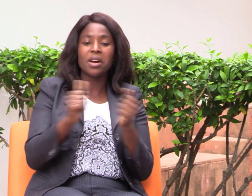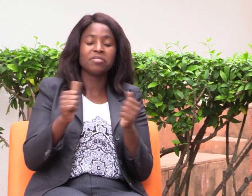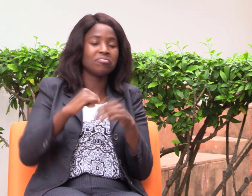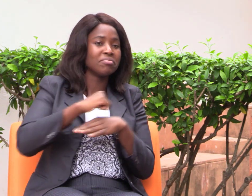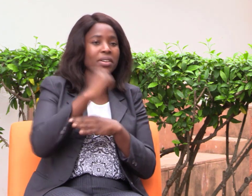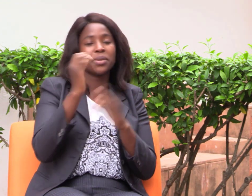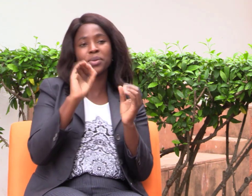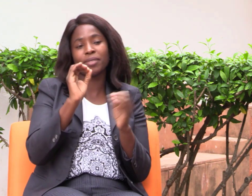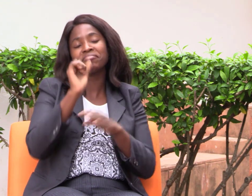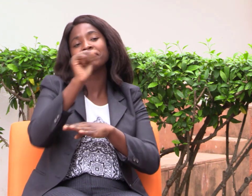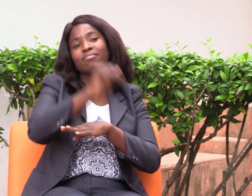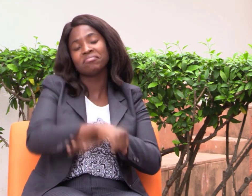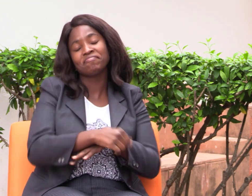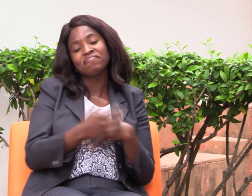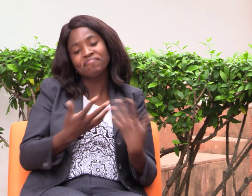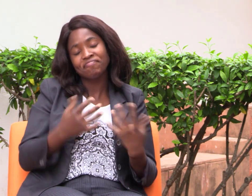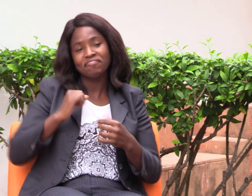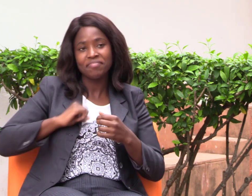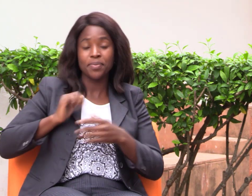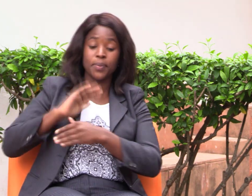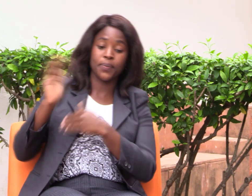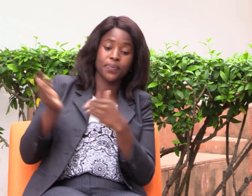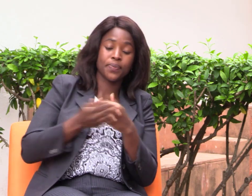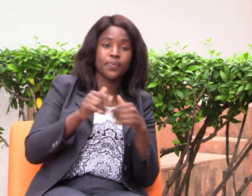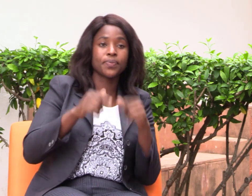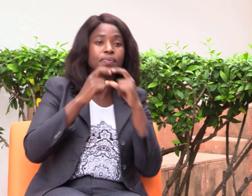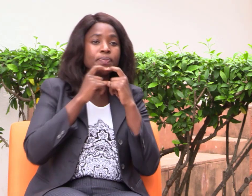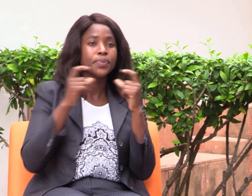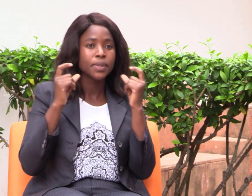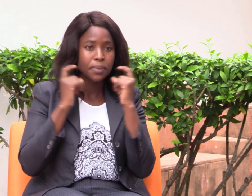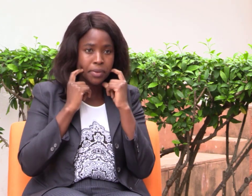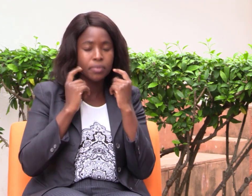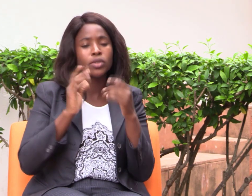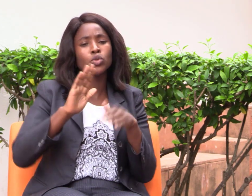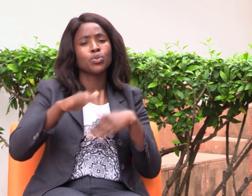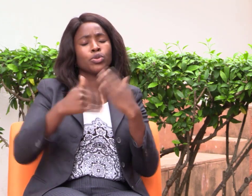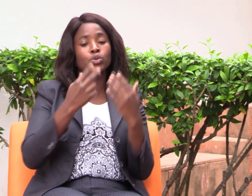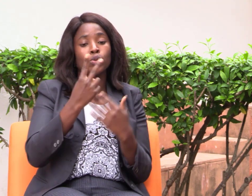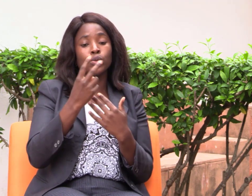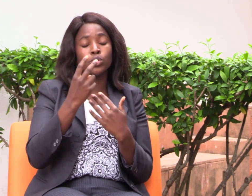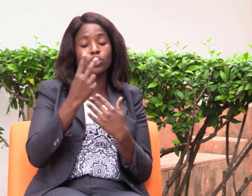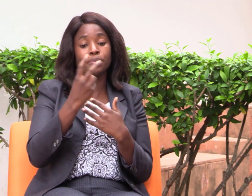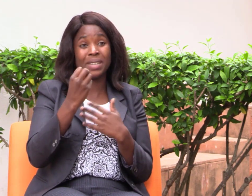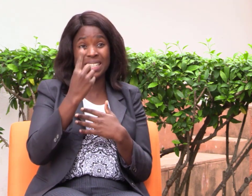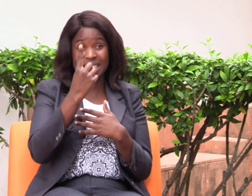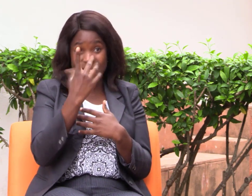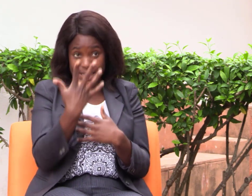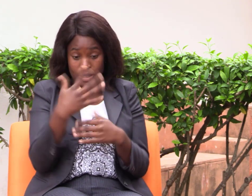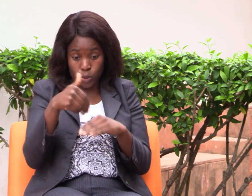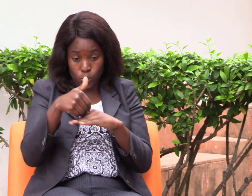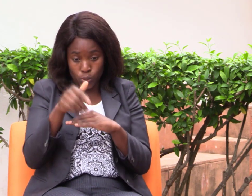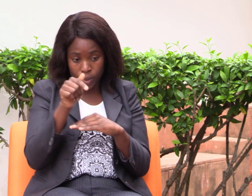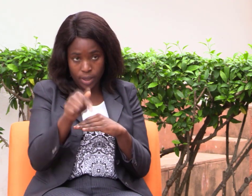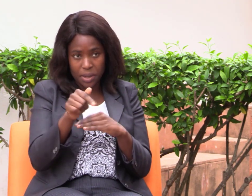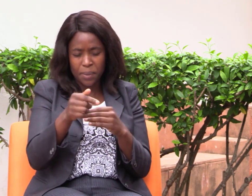tremer naquele exato momento. Em 2015, não consegui ser aprovada no concurso que lá